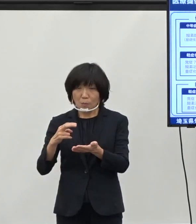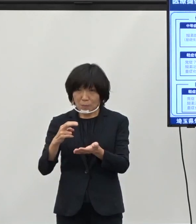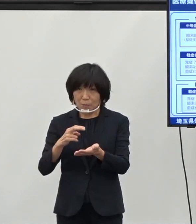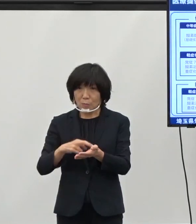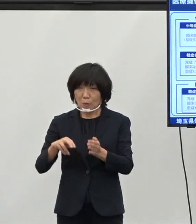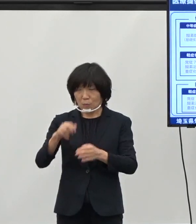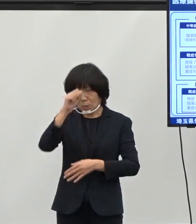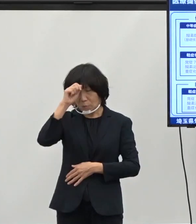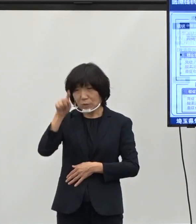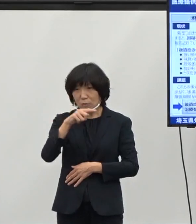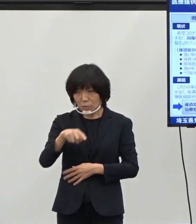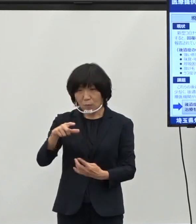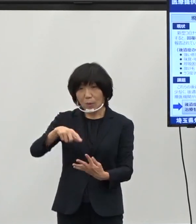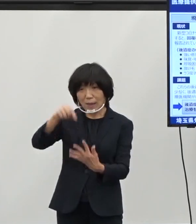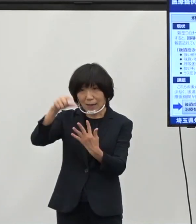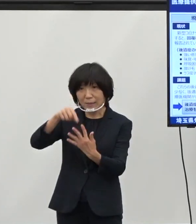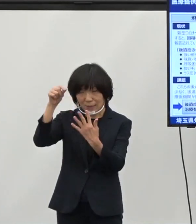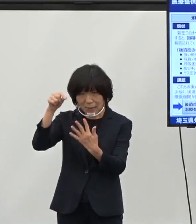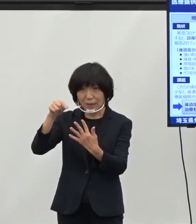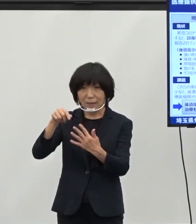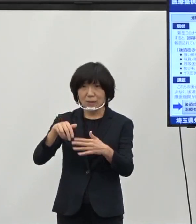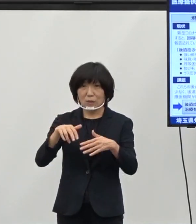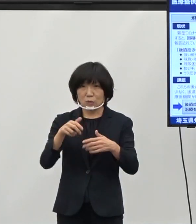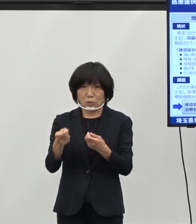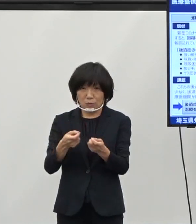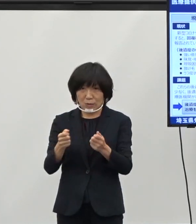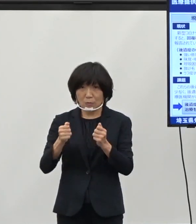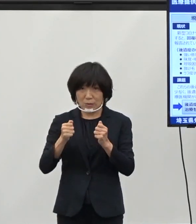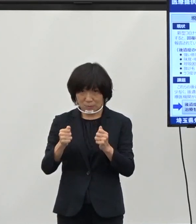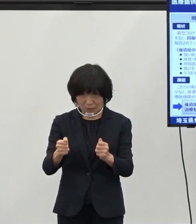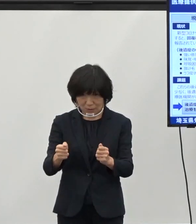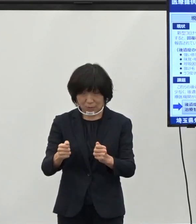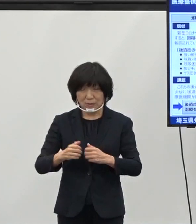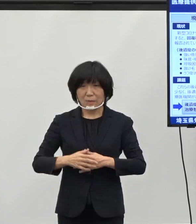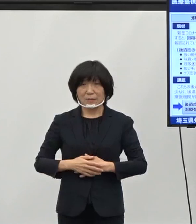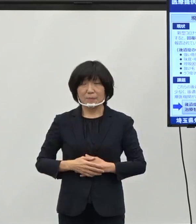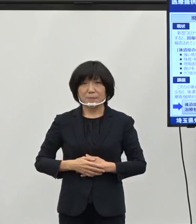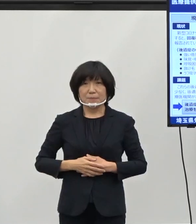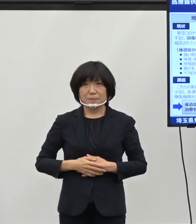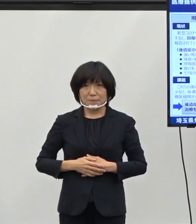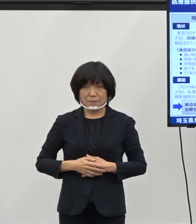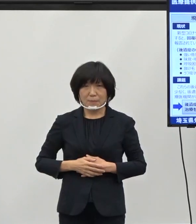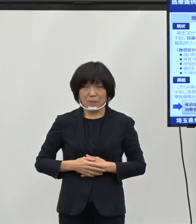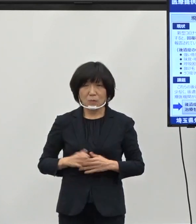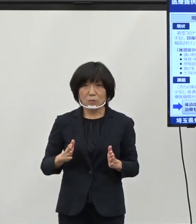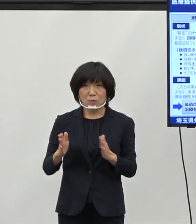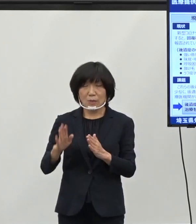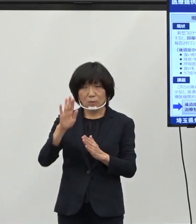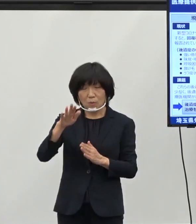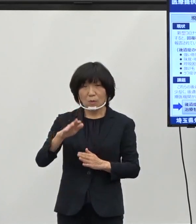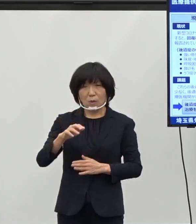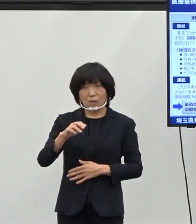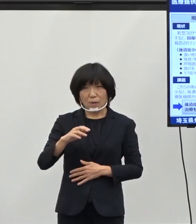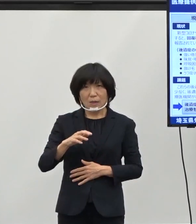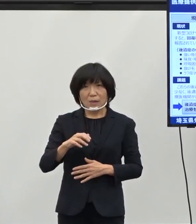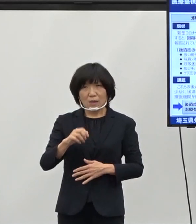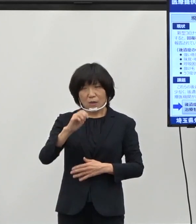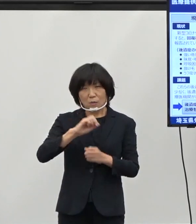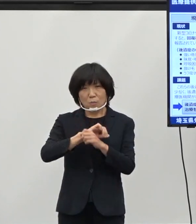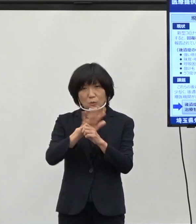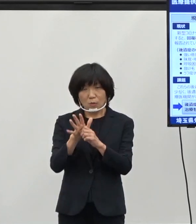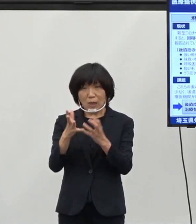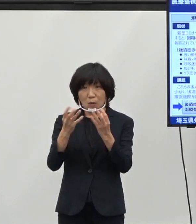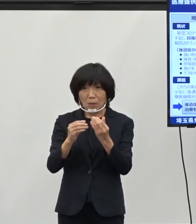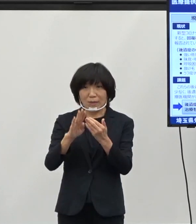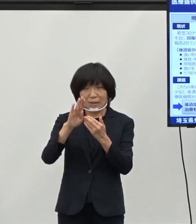築をいたします。次に3番目、新型コロナウイルス感染症の後遺症への対応です。事業費は551万6